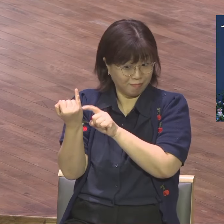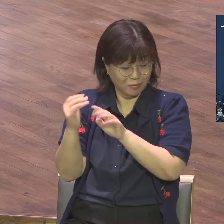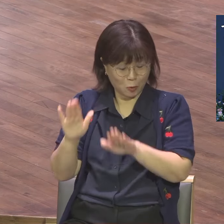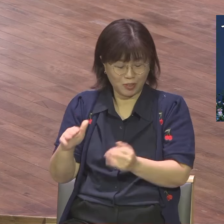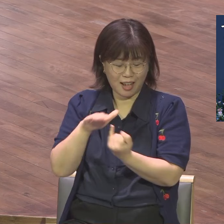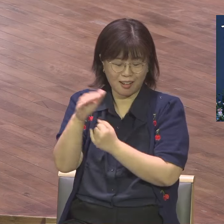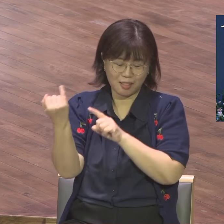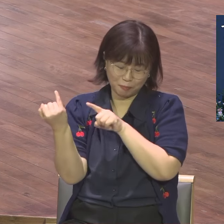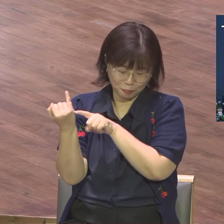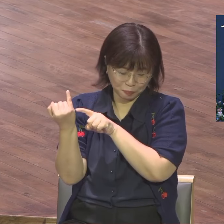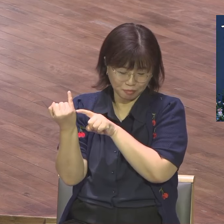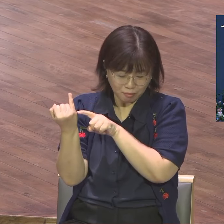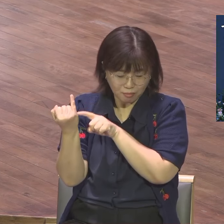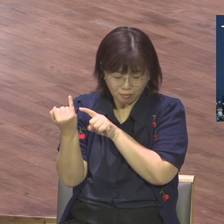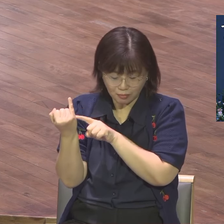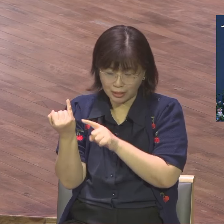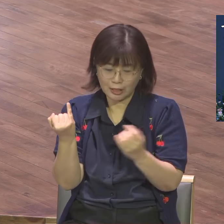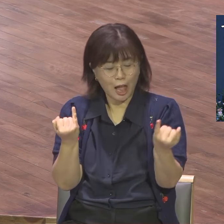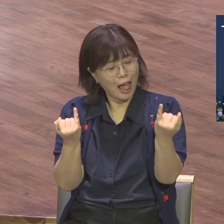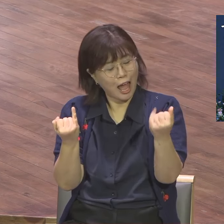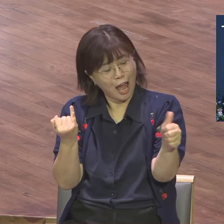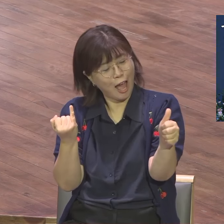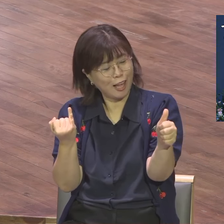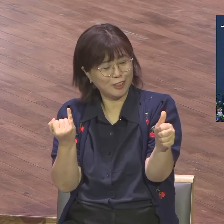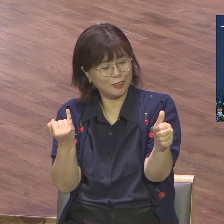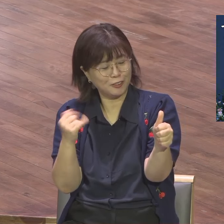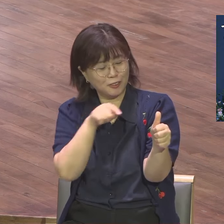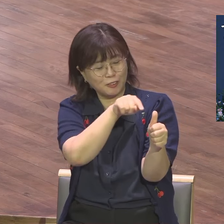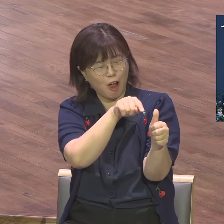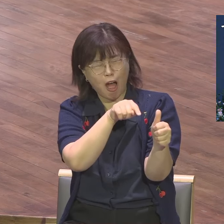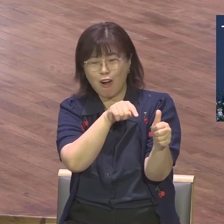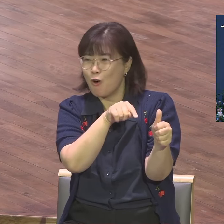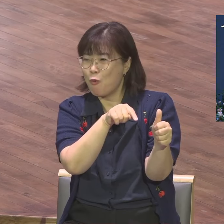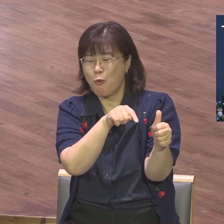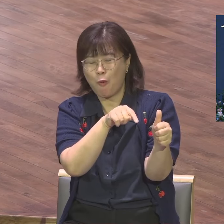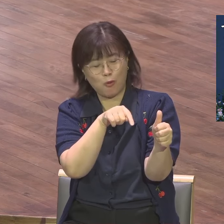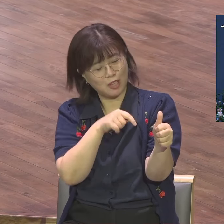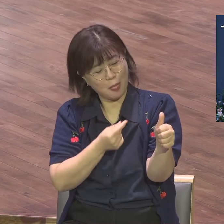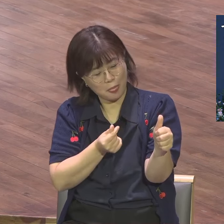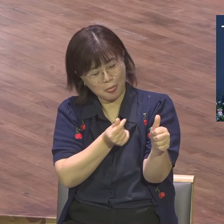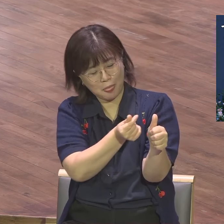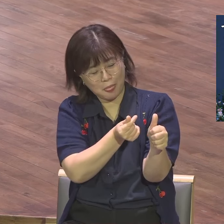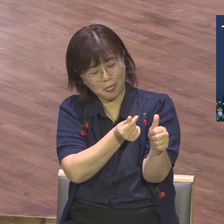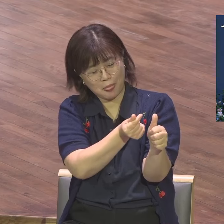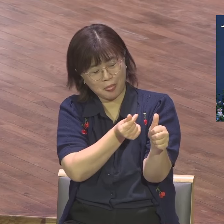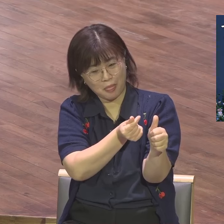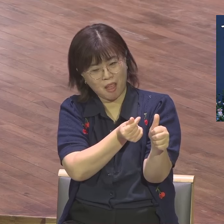여인처럼요 예수님과 영적인 사랑에 푹 빠져 보시기를 바랍니다.